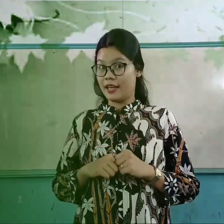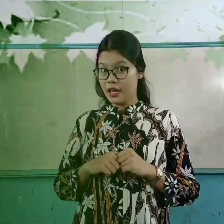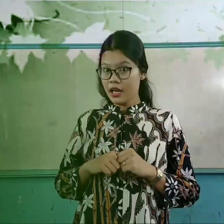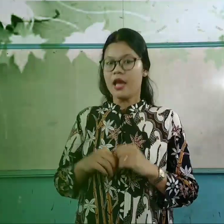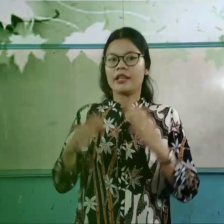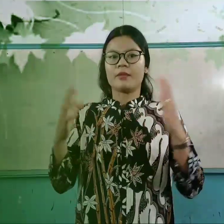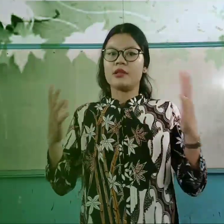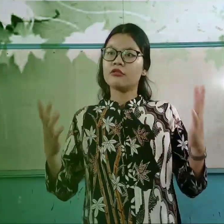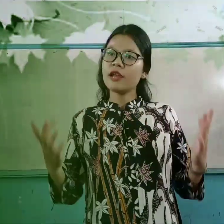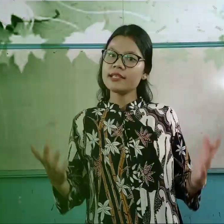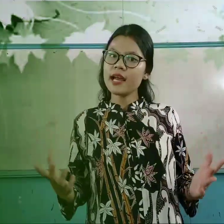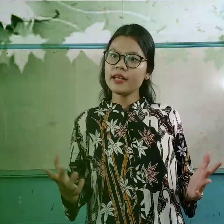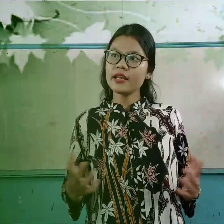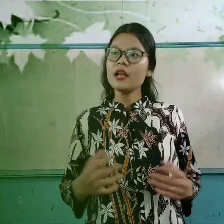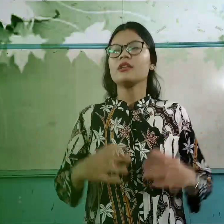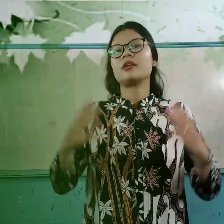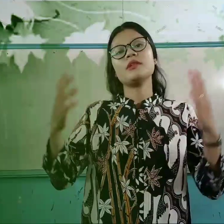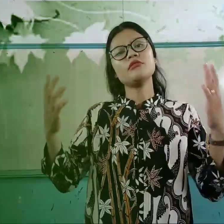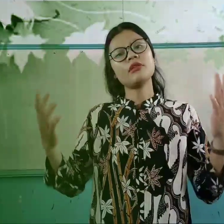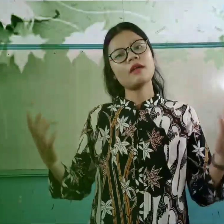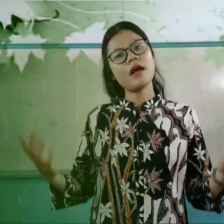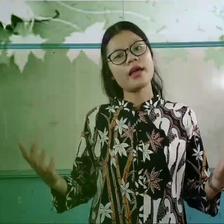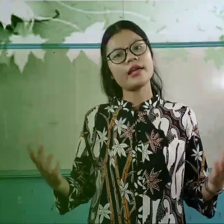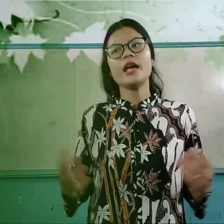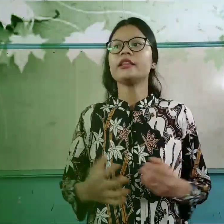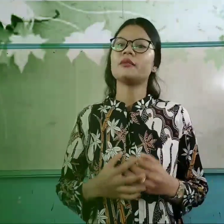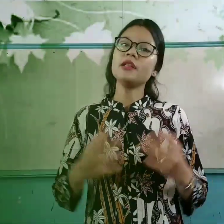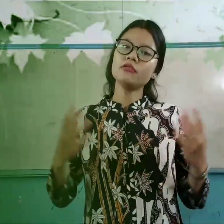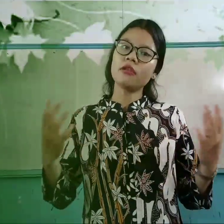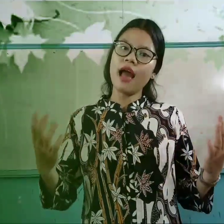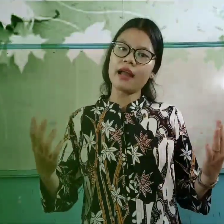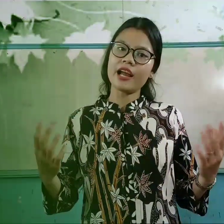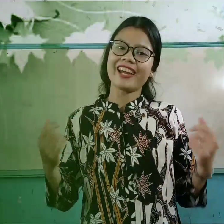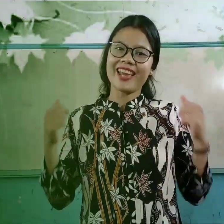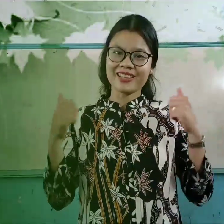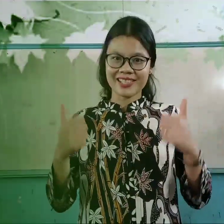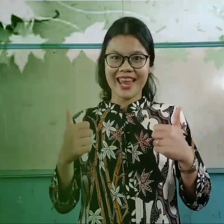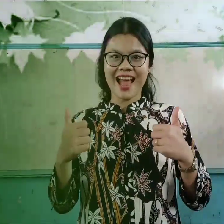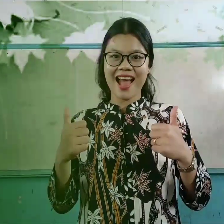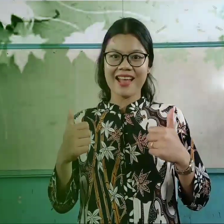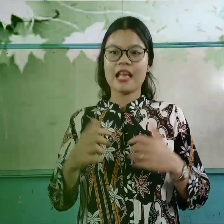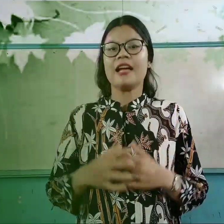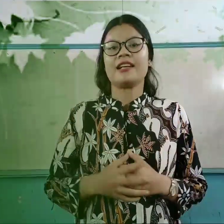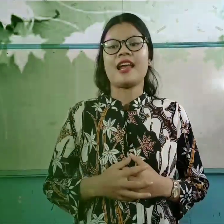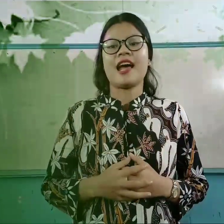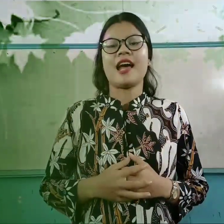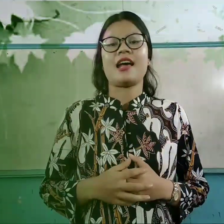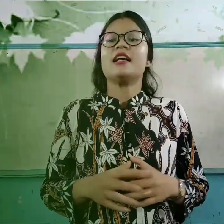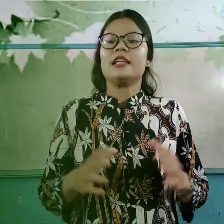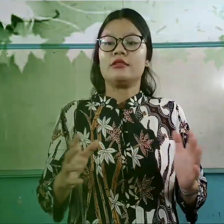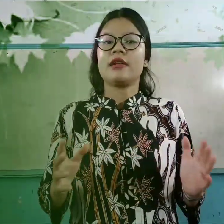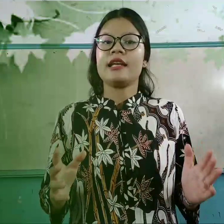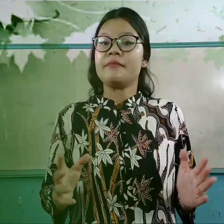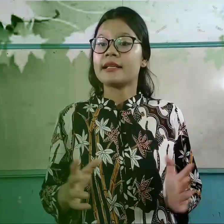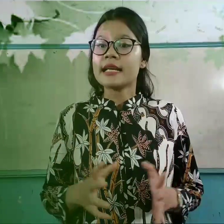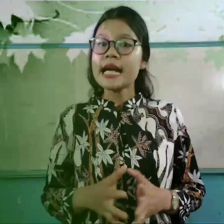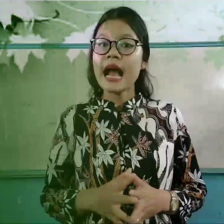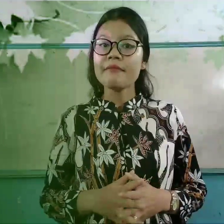jadi terbentuklah janin, terbentuklah bayi, terbentuklah anak yang sehat. Nah, itulah di masa